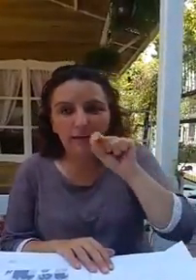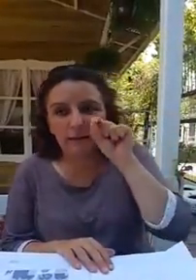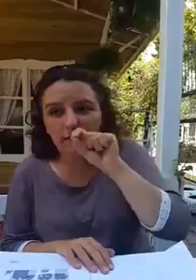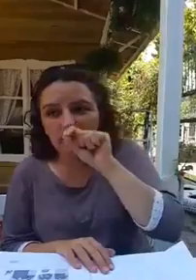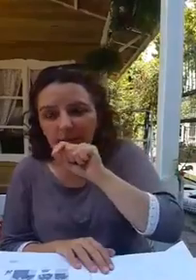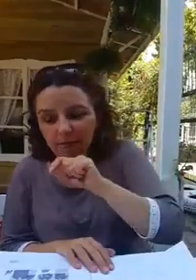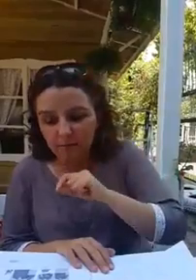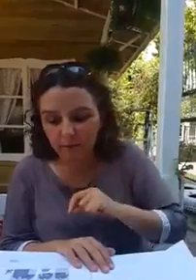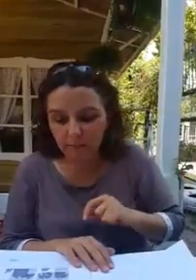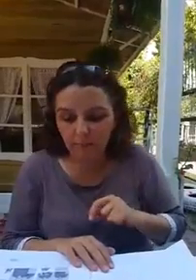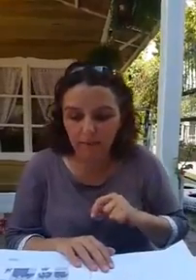sekreter,